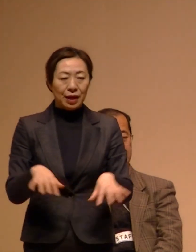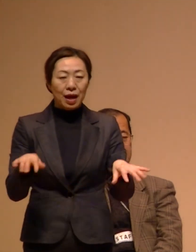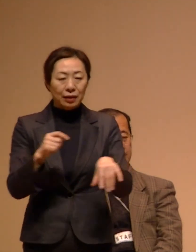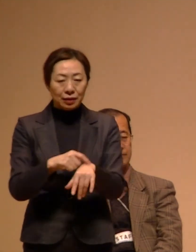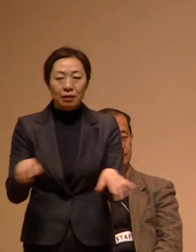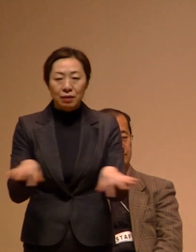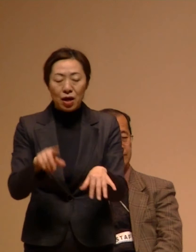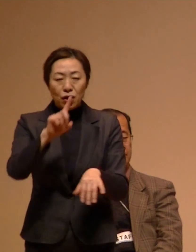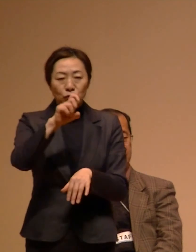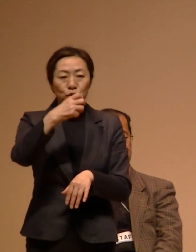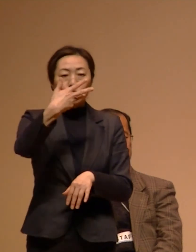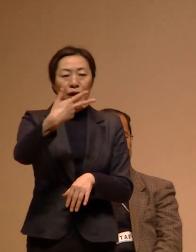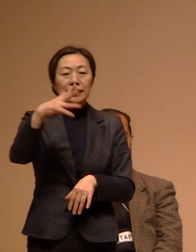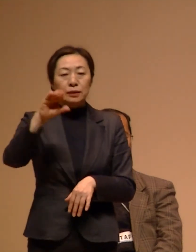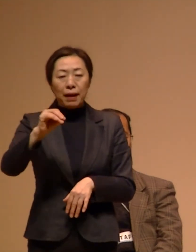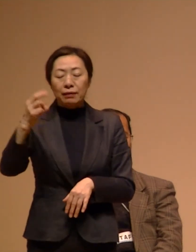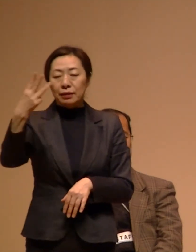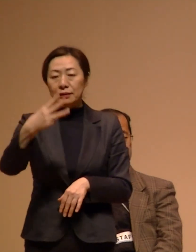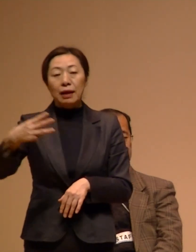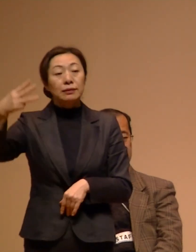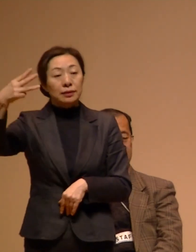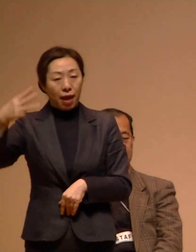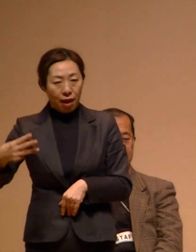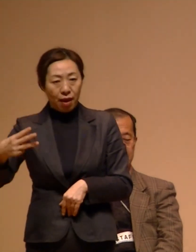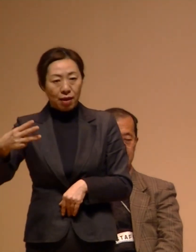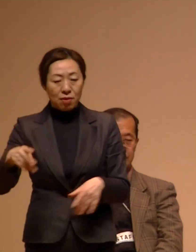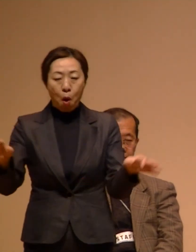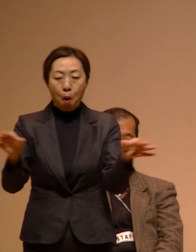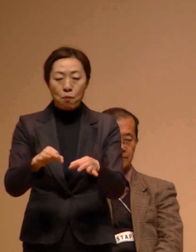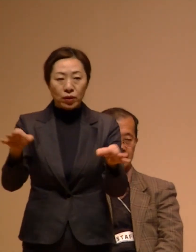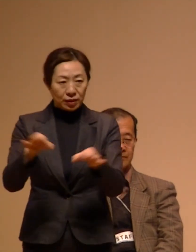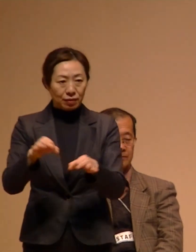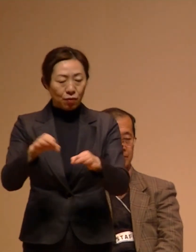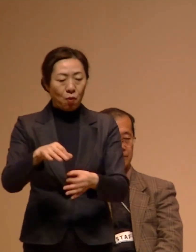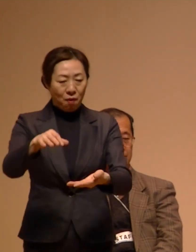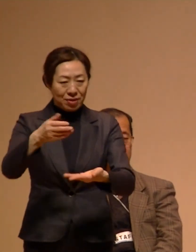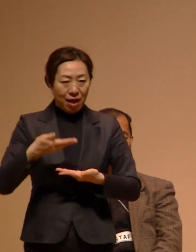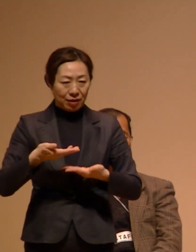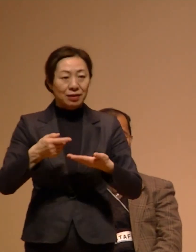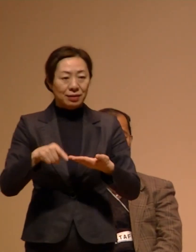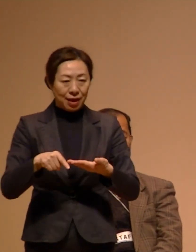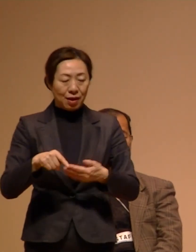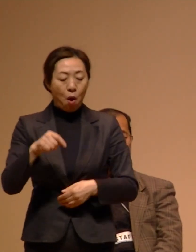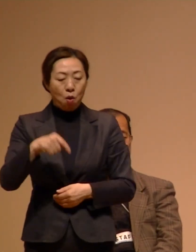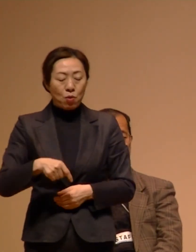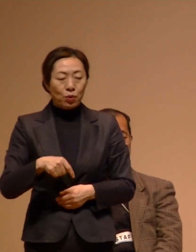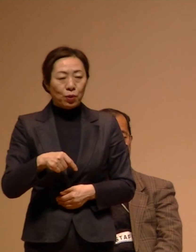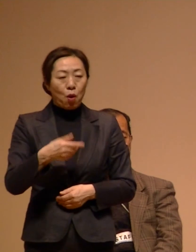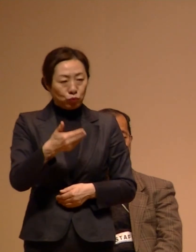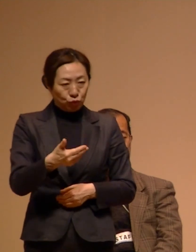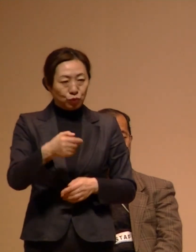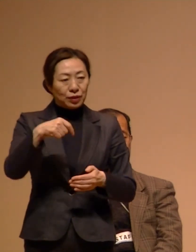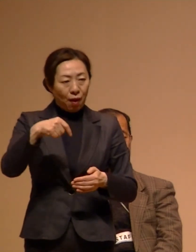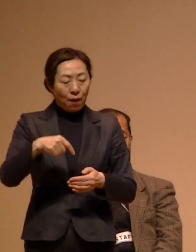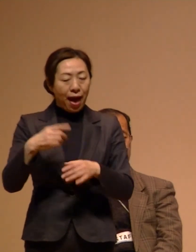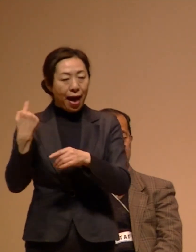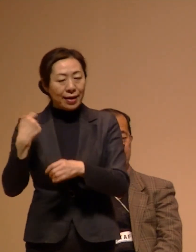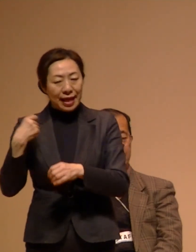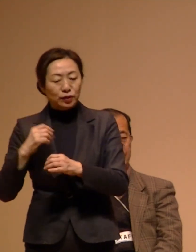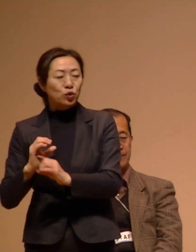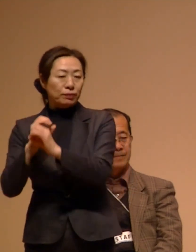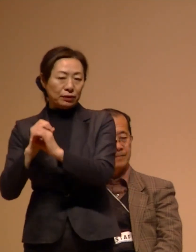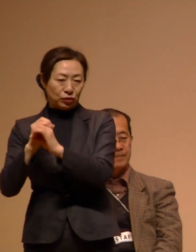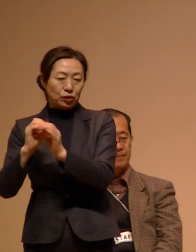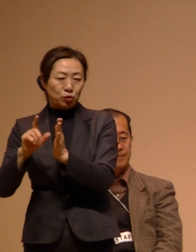18万3千ほどですね、募金が寄せられ、区ではその後も夏祭りや芋煮会